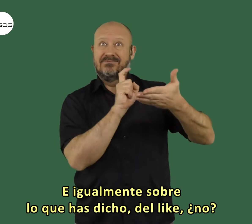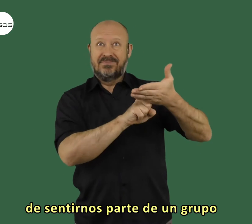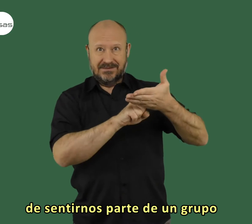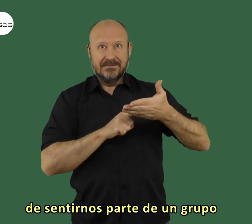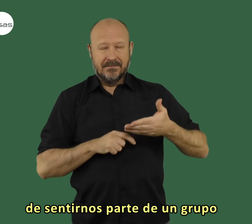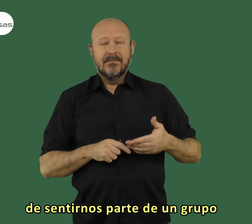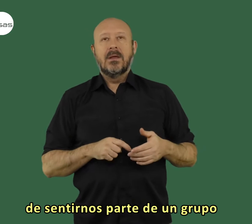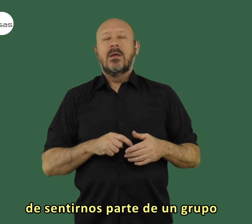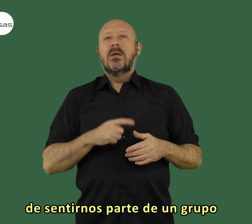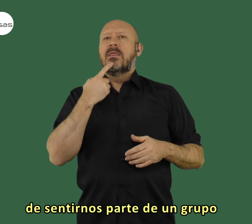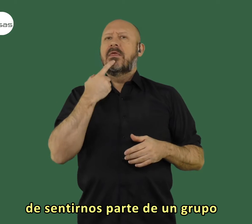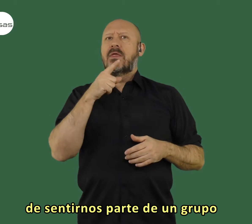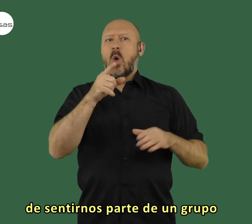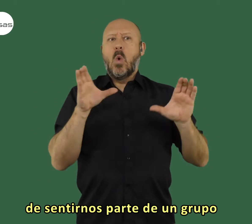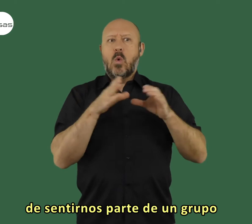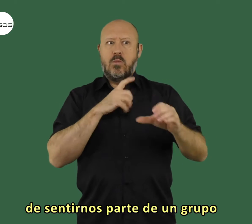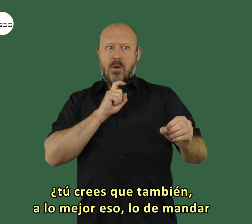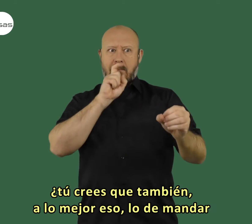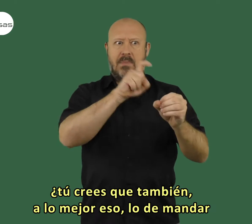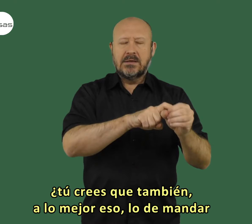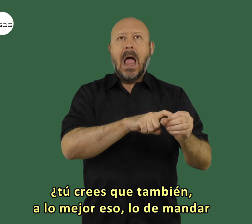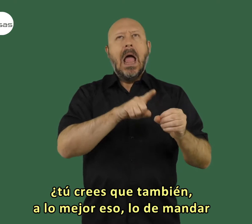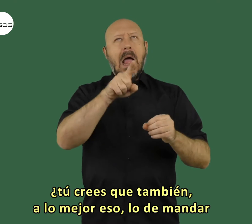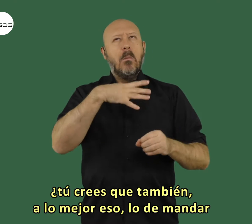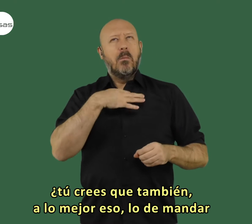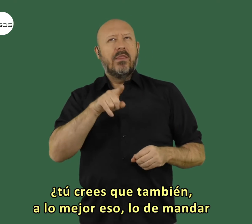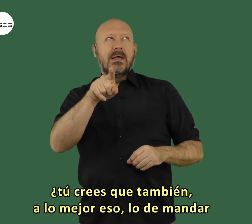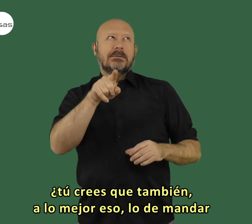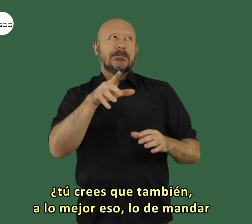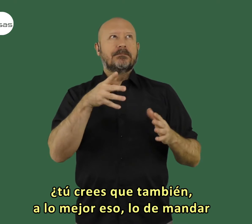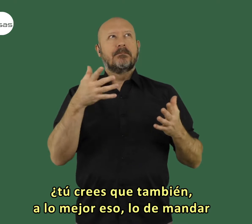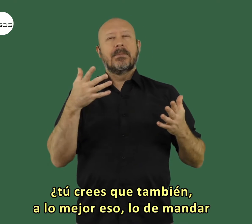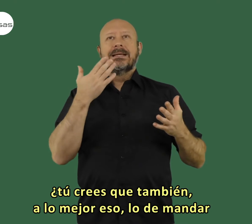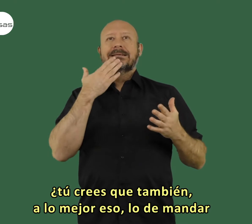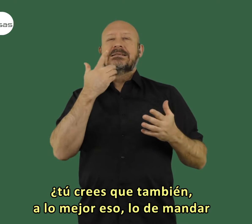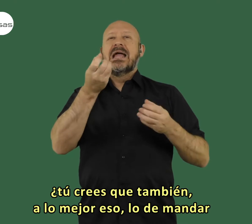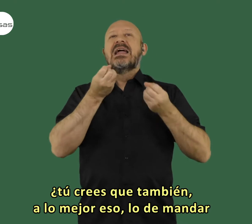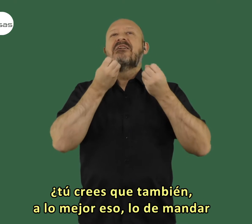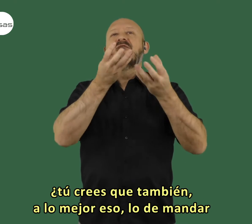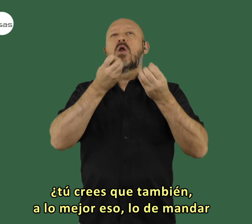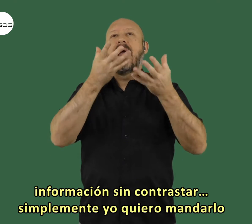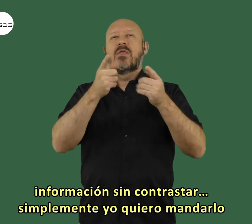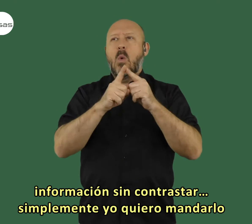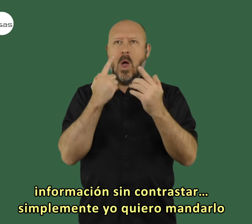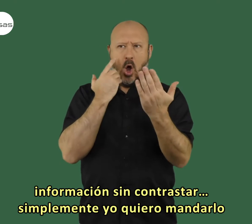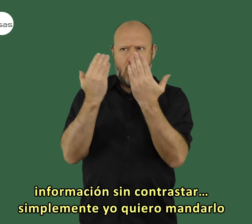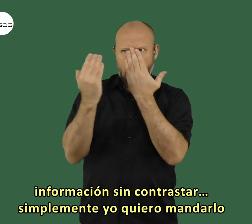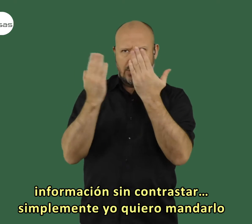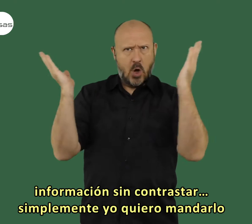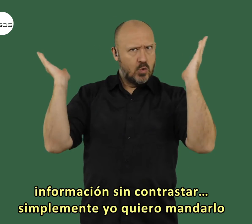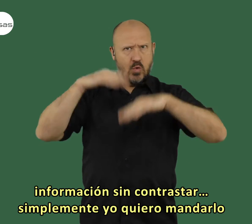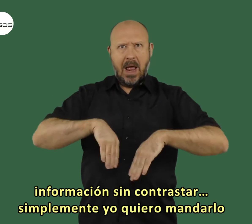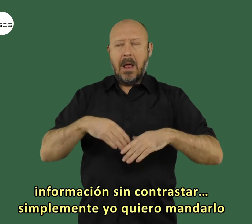¿no? De sentirnos parte de un grupo. ¿Tú crees que también a lo mejor eso, lo de mandar información sin